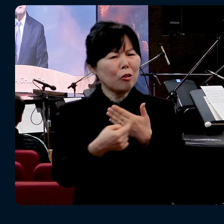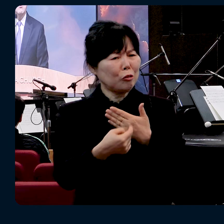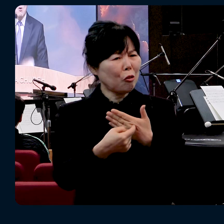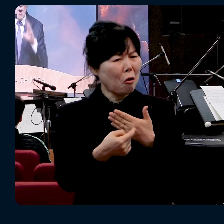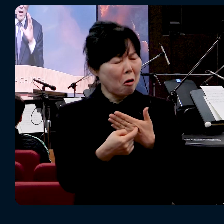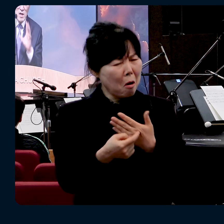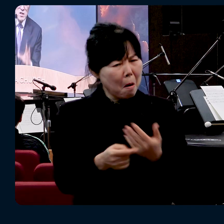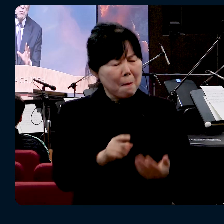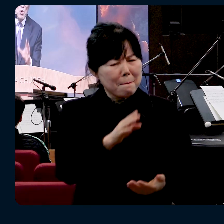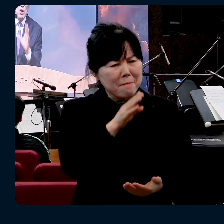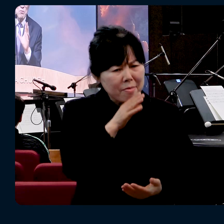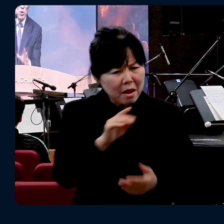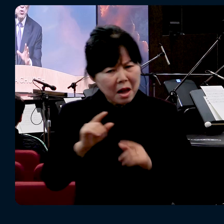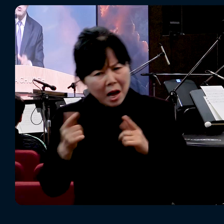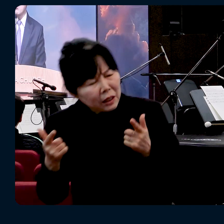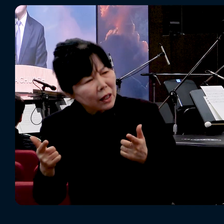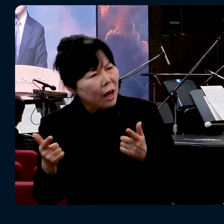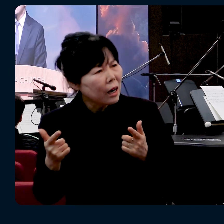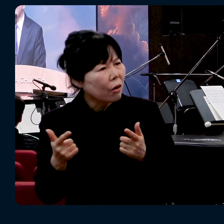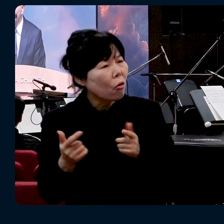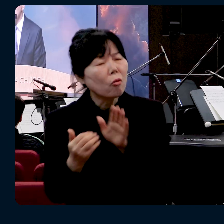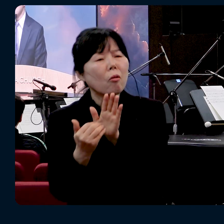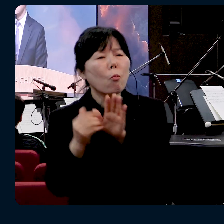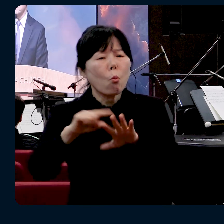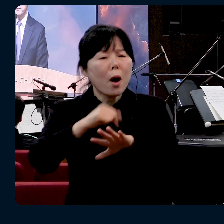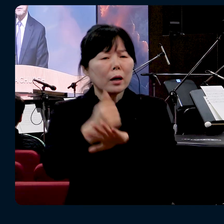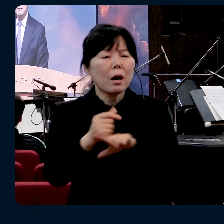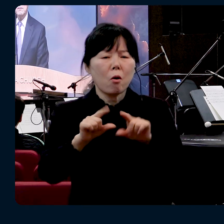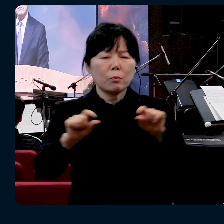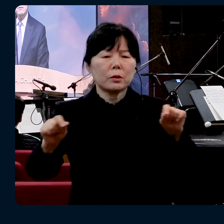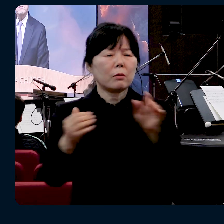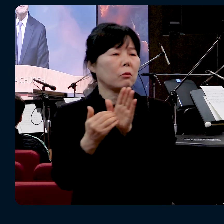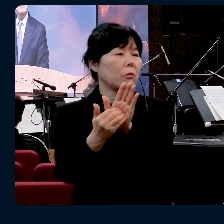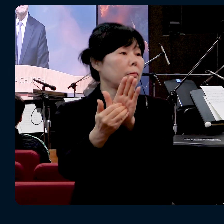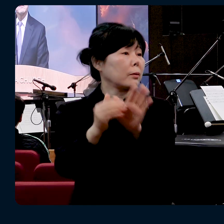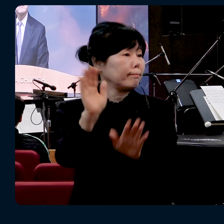흑백 논리로 왕의 진미와 포도주를 거부한 게 아니에요.